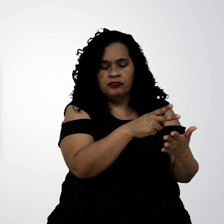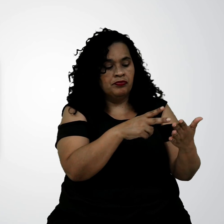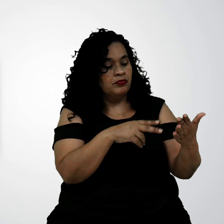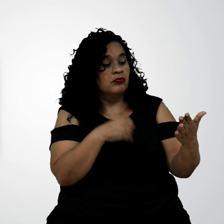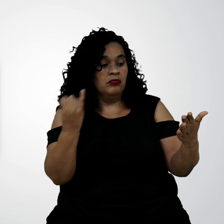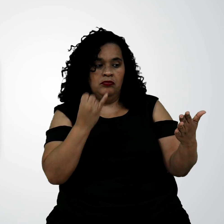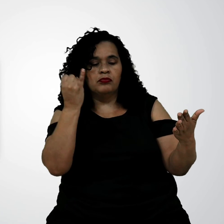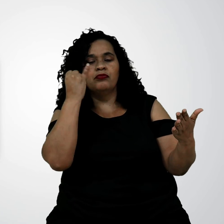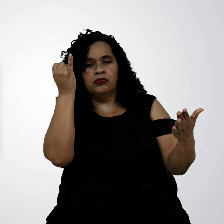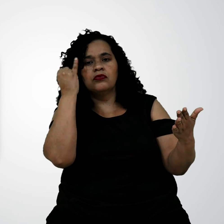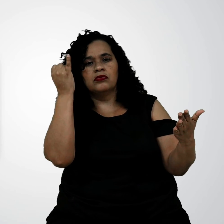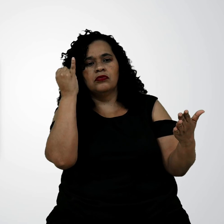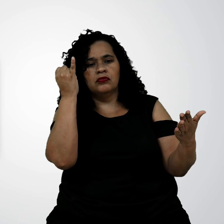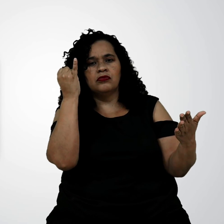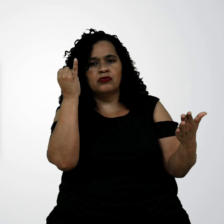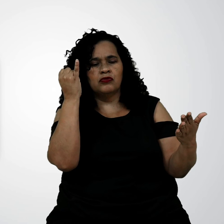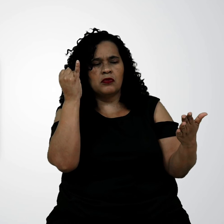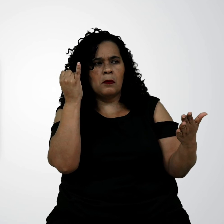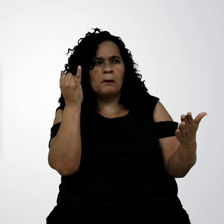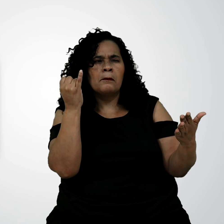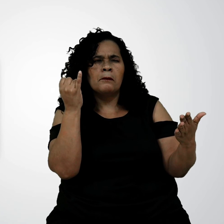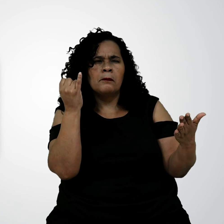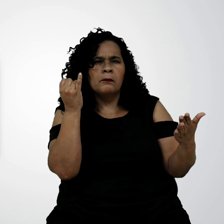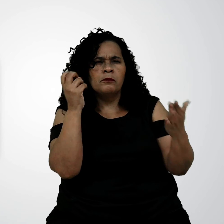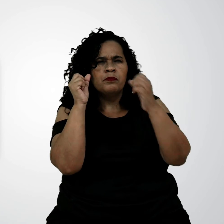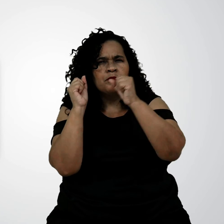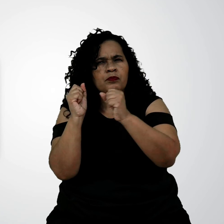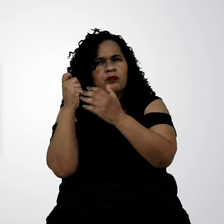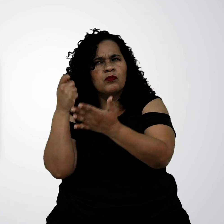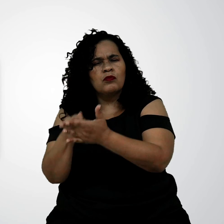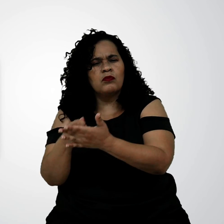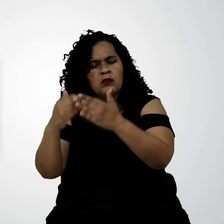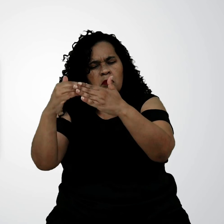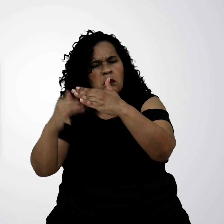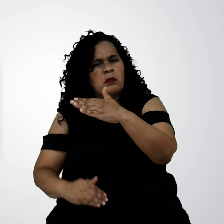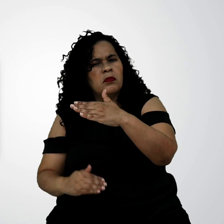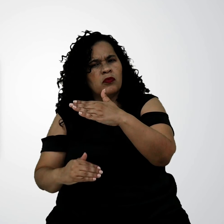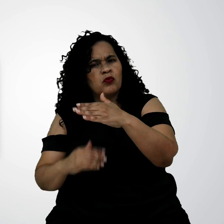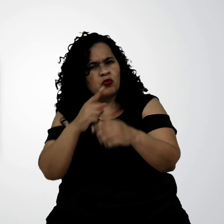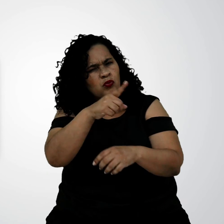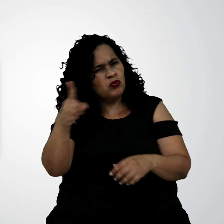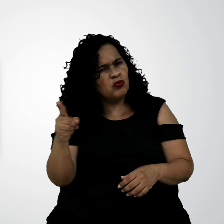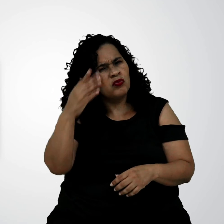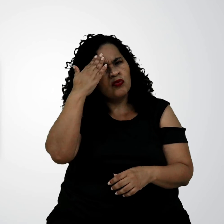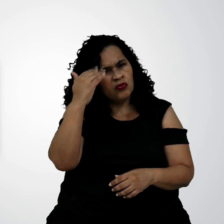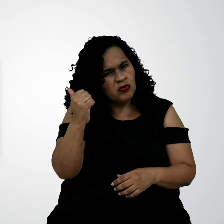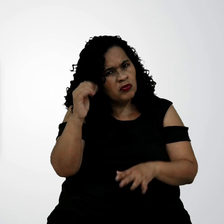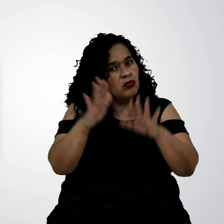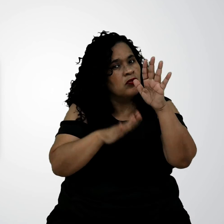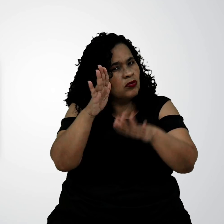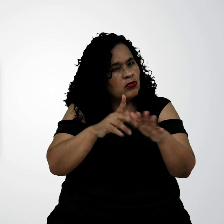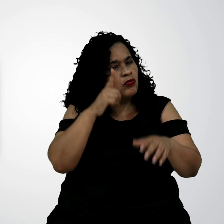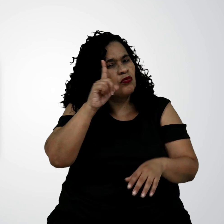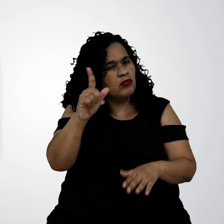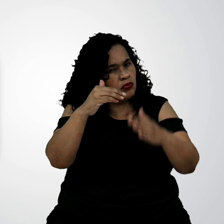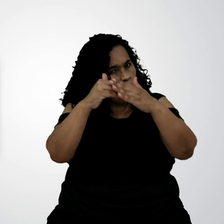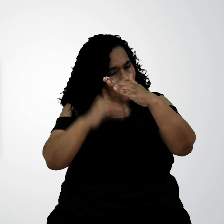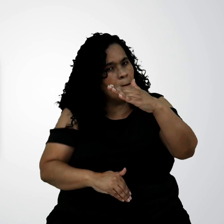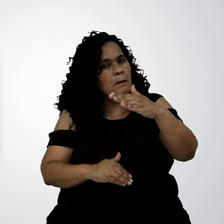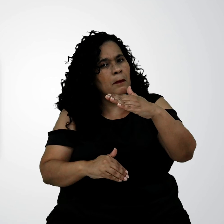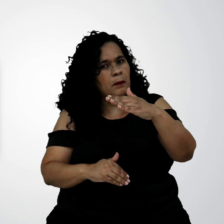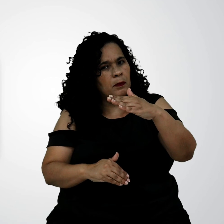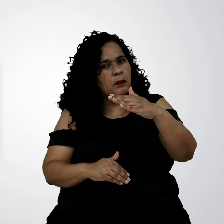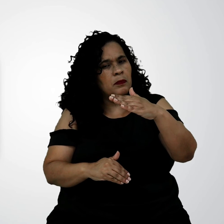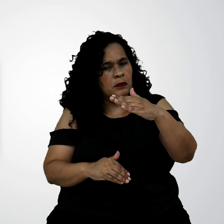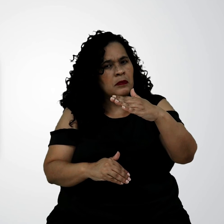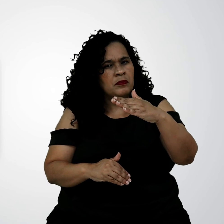você pergunta, posso pagar menos? Você sabia que sempre dá para pagar menos? Dá para pagar menos energia elétrica, dá para